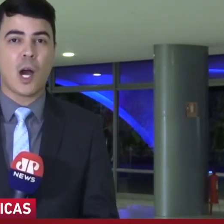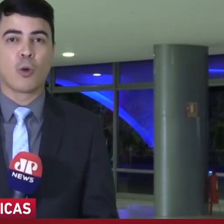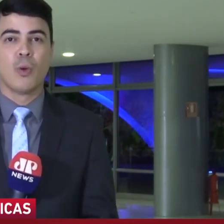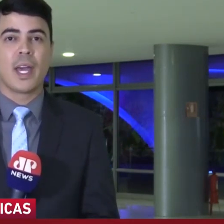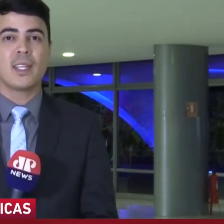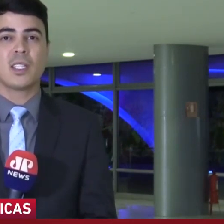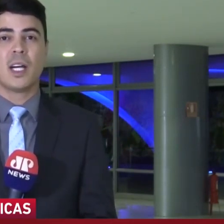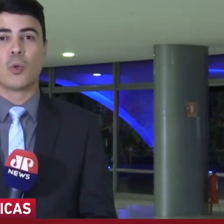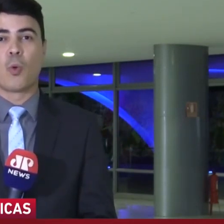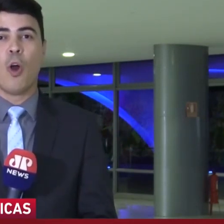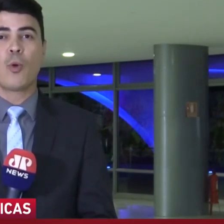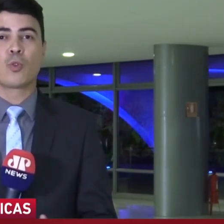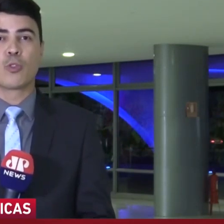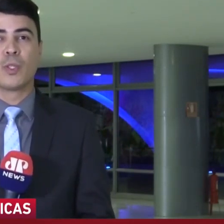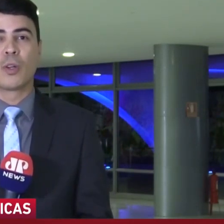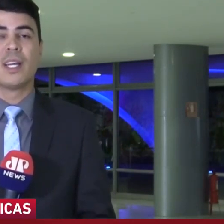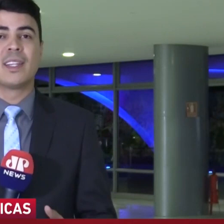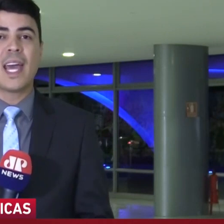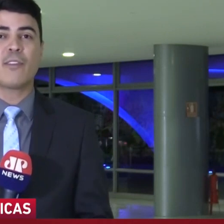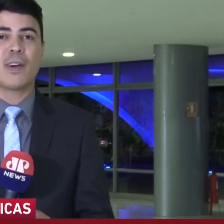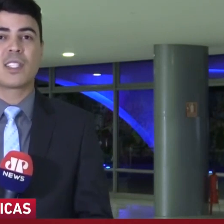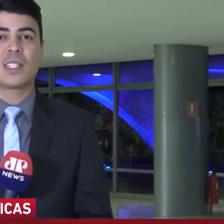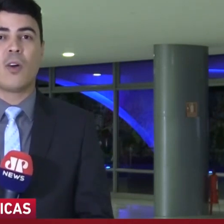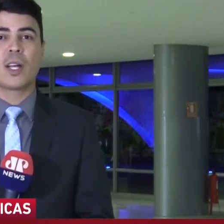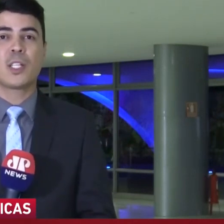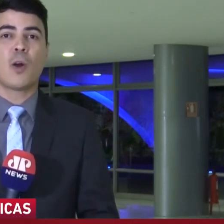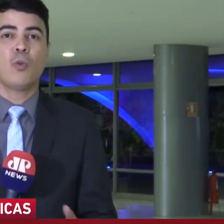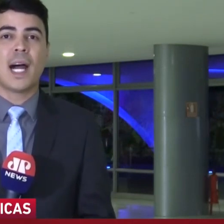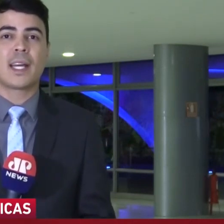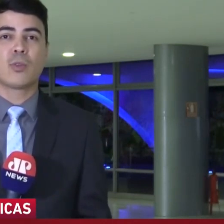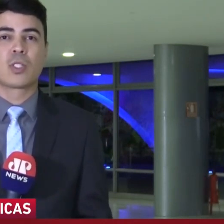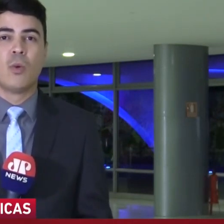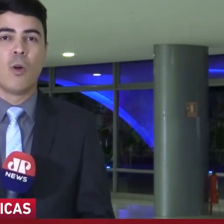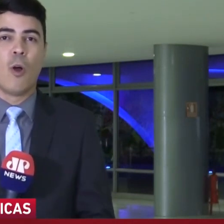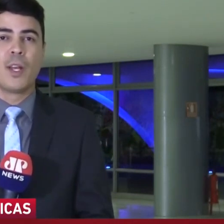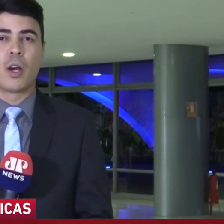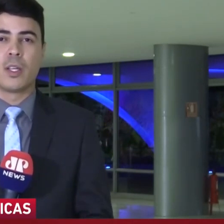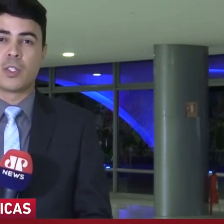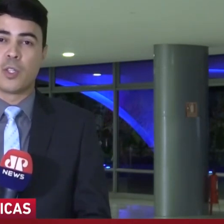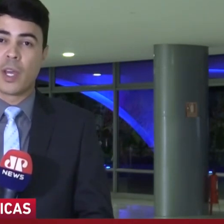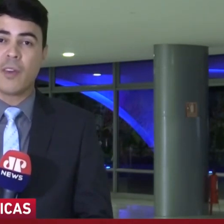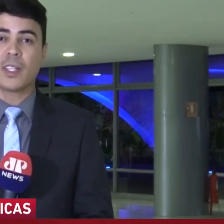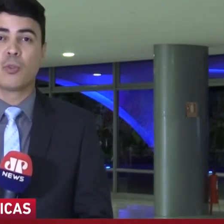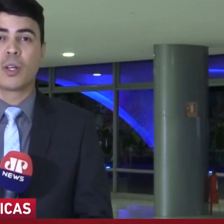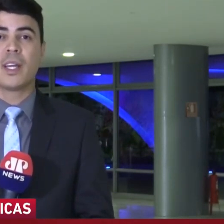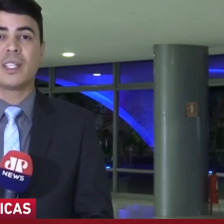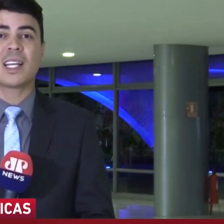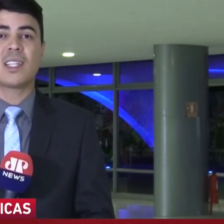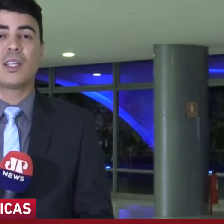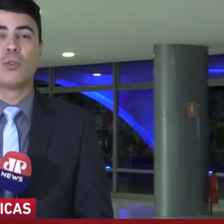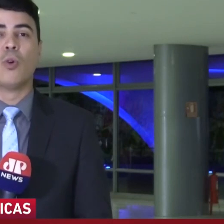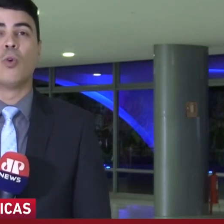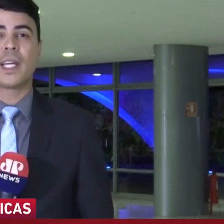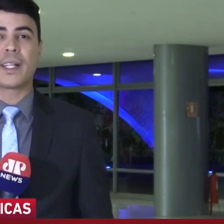de cálculo ensinando como o consumidor deve fazer na hora de calcular a redução, ou melhor, se o revendedor